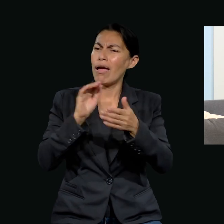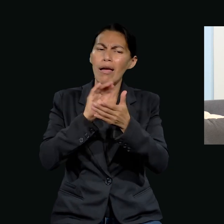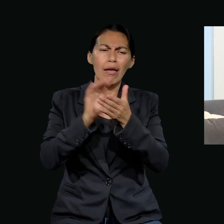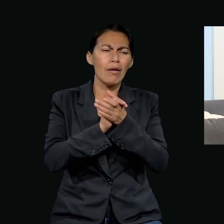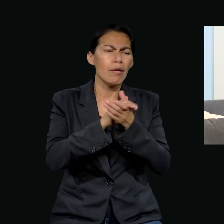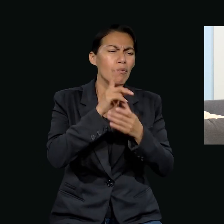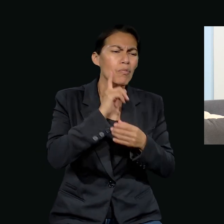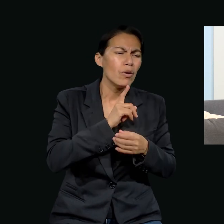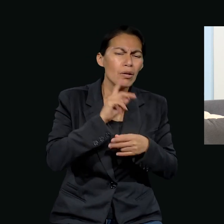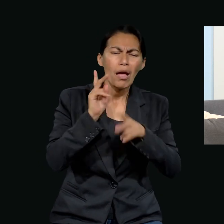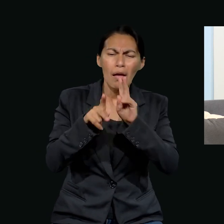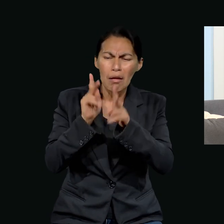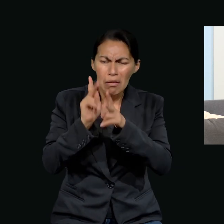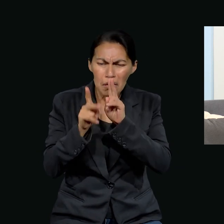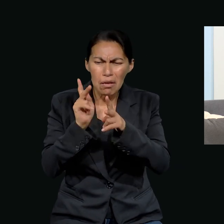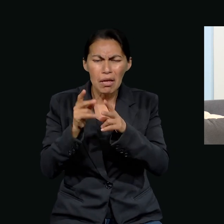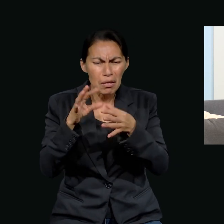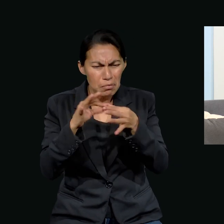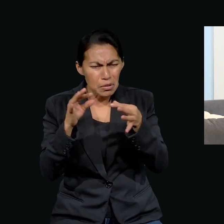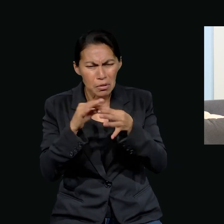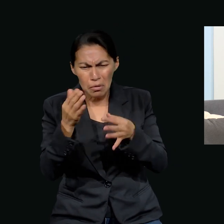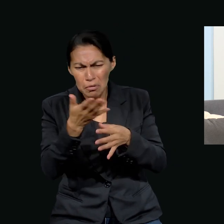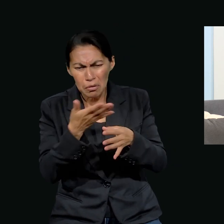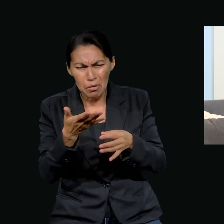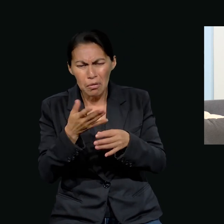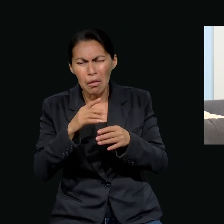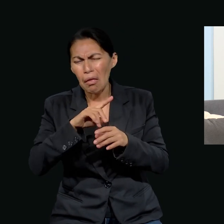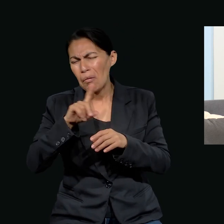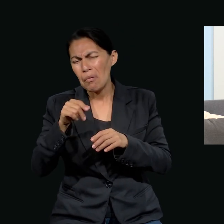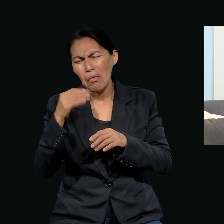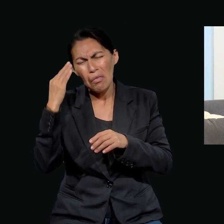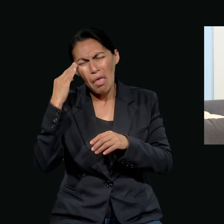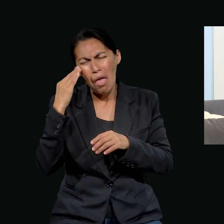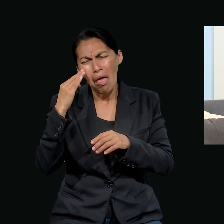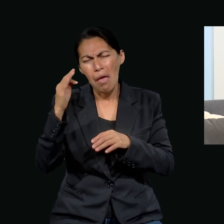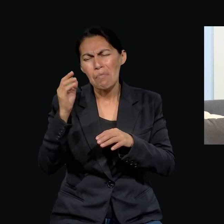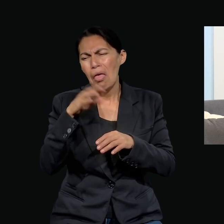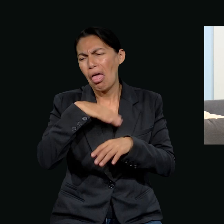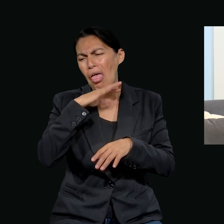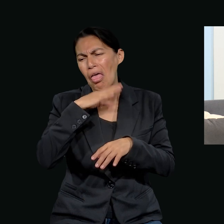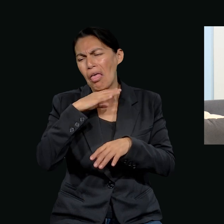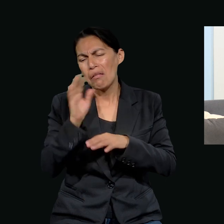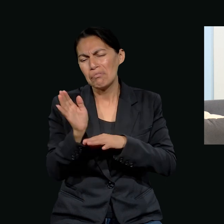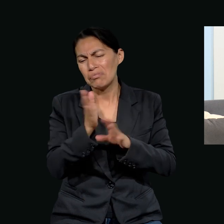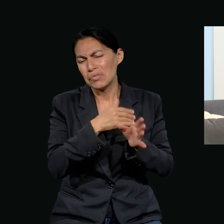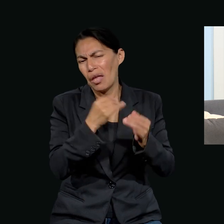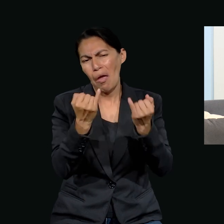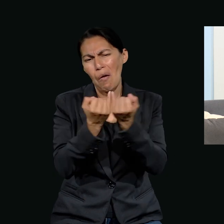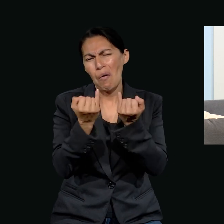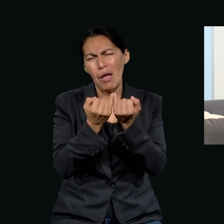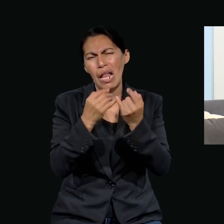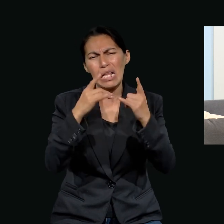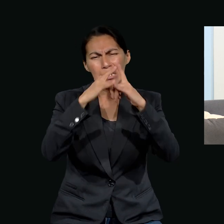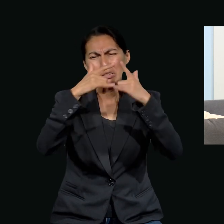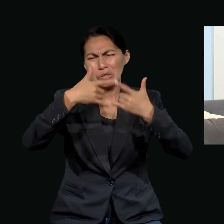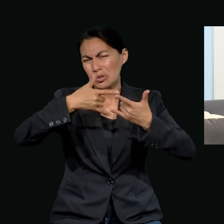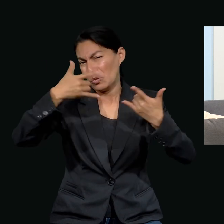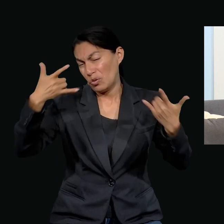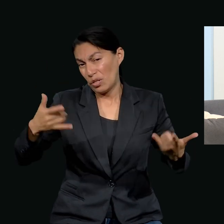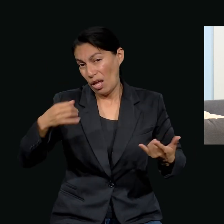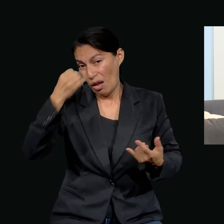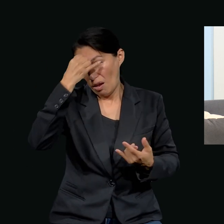quedó la cosa. Entonces, yo me olvidé del sueño, igual que el copero y el, sí, que el copero del rey y allá cuando José,